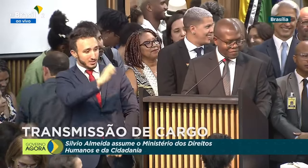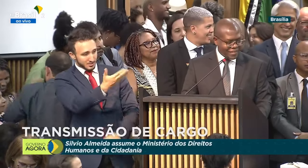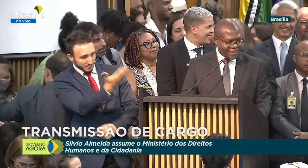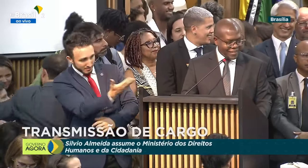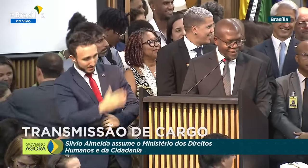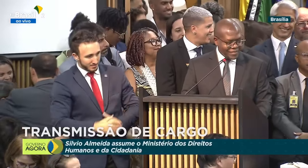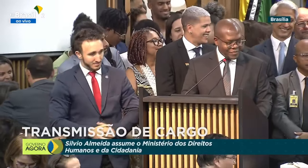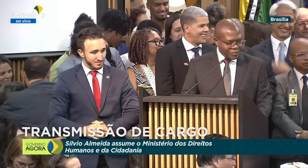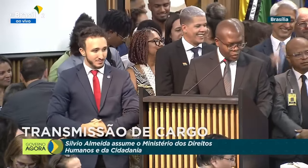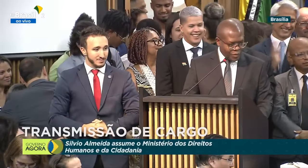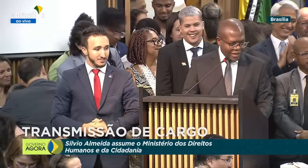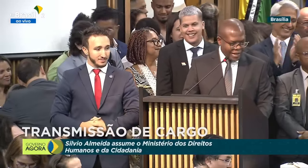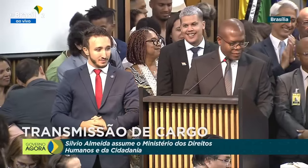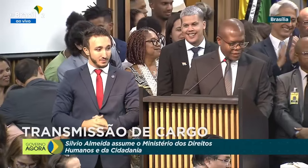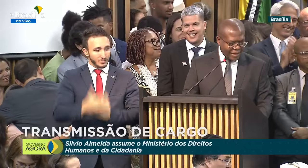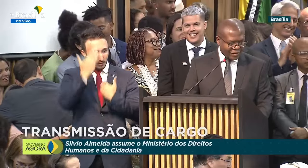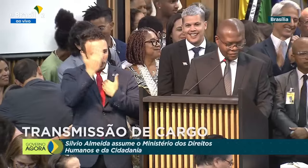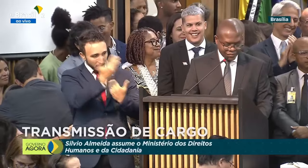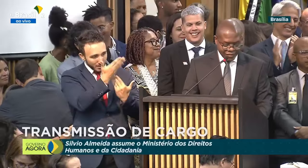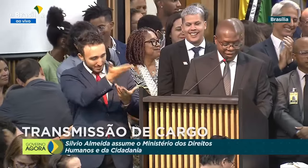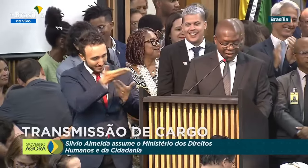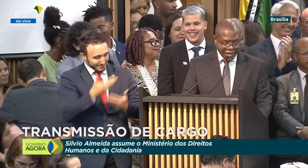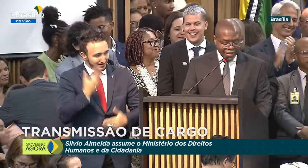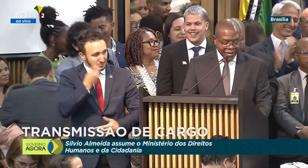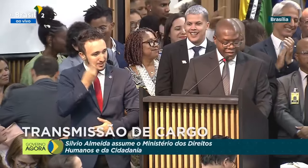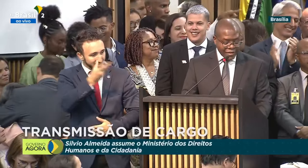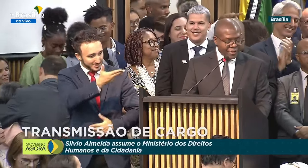presença aqui muito obrigado deputado